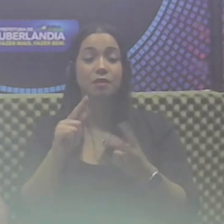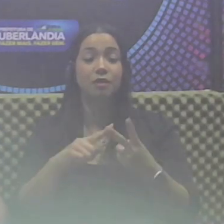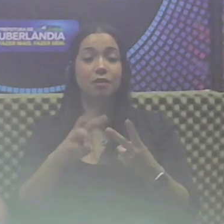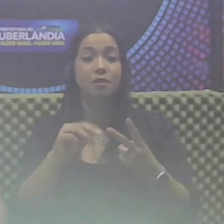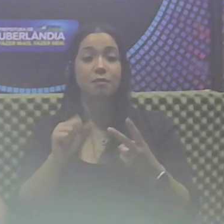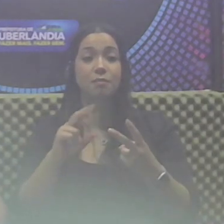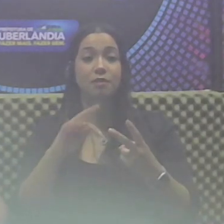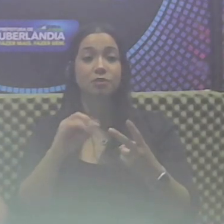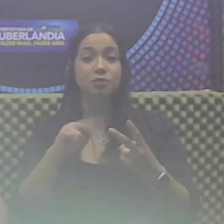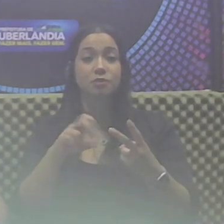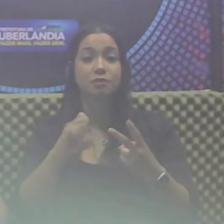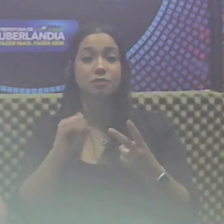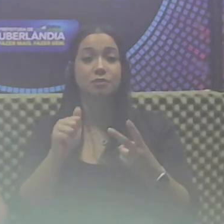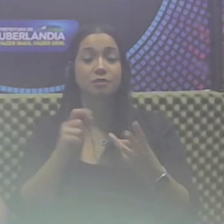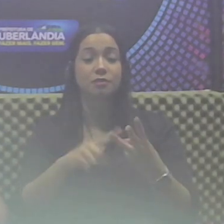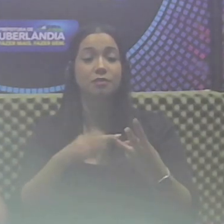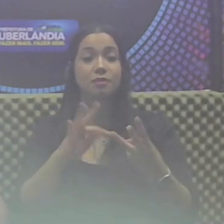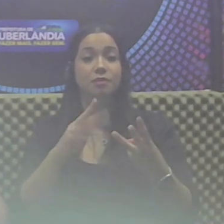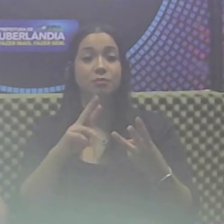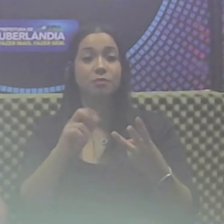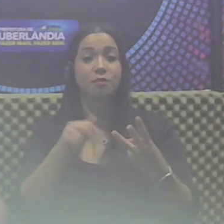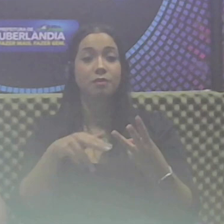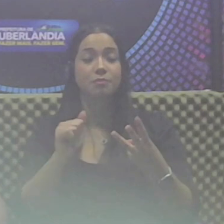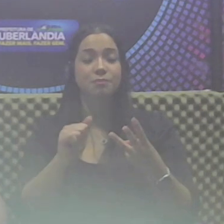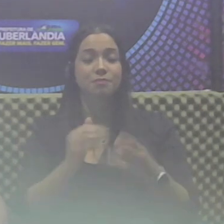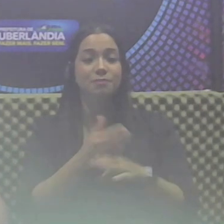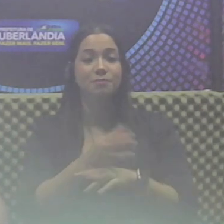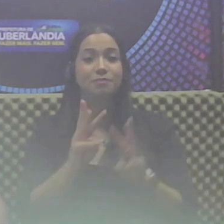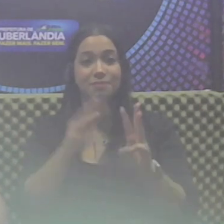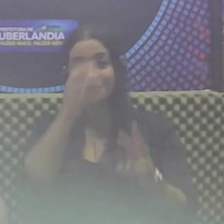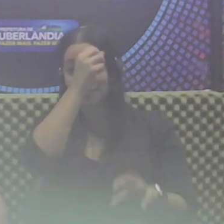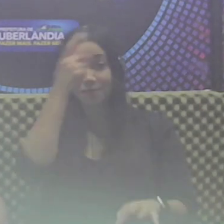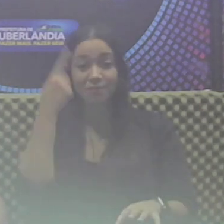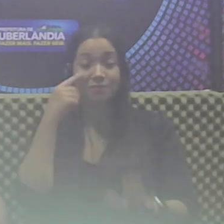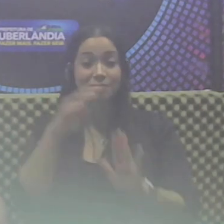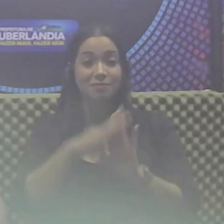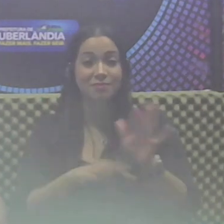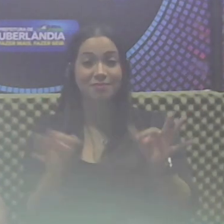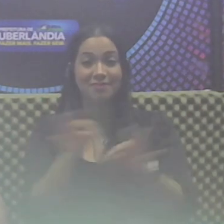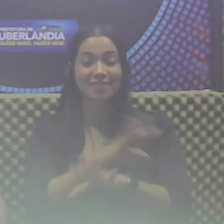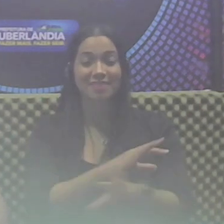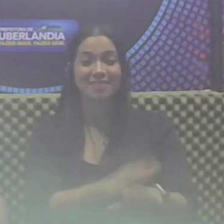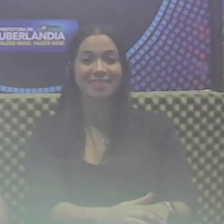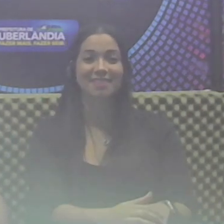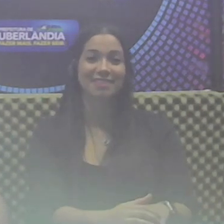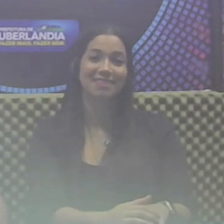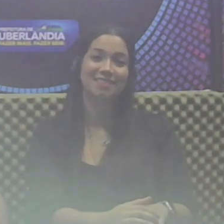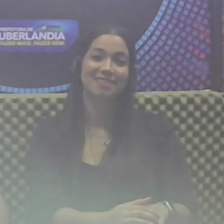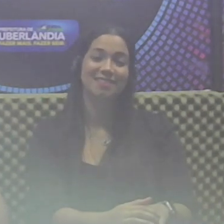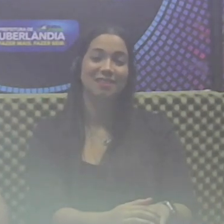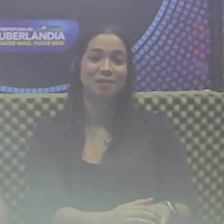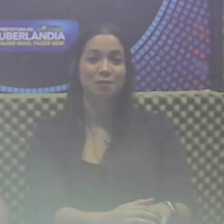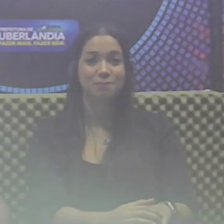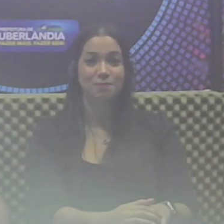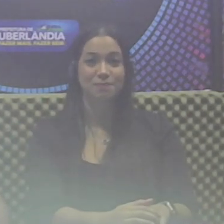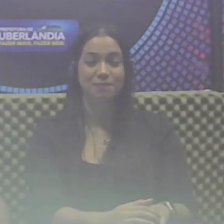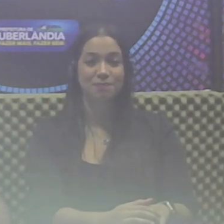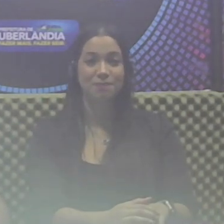e Tapuirama. Acesse o portal da Prefeitura e confira a programação completa.